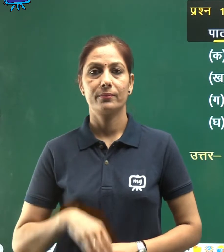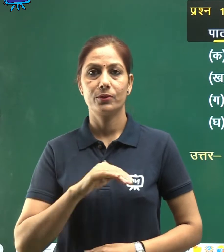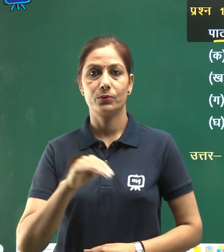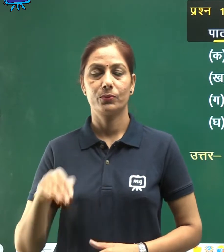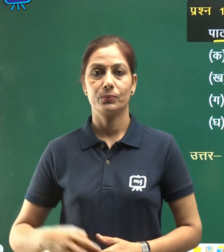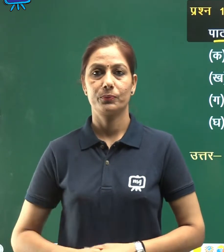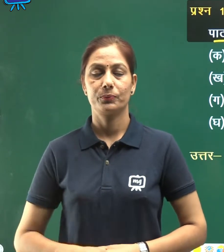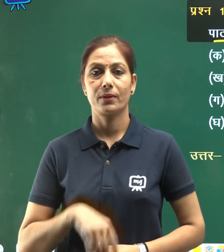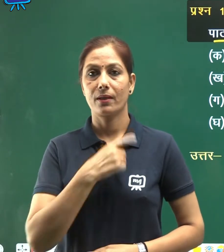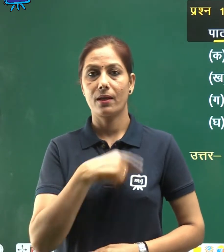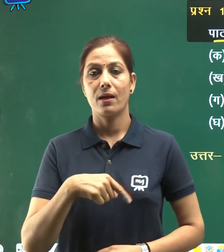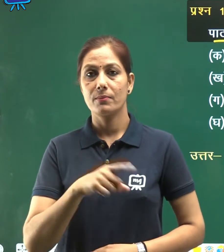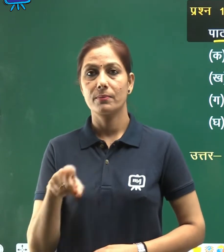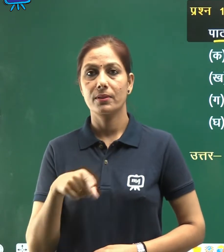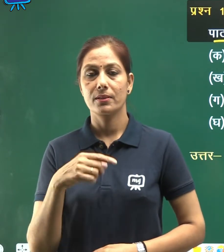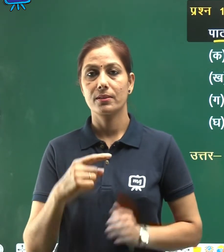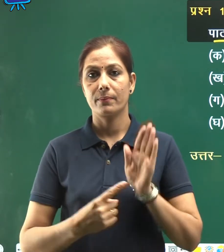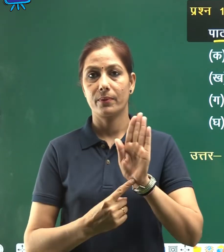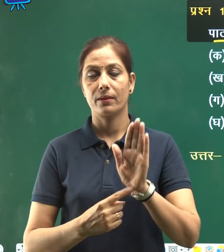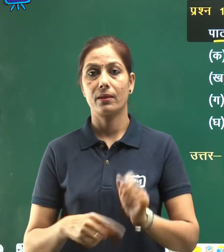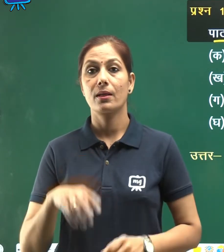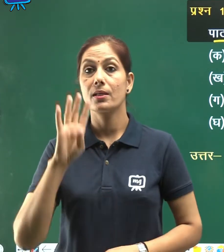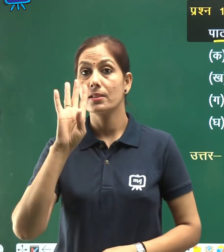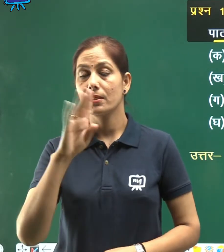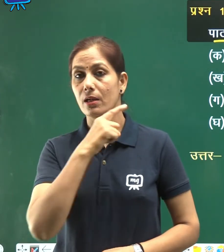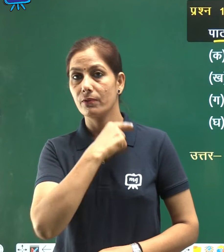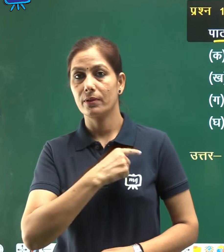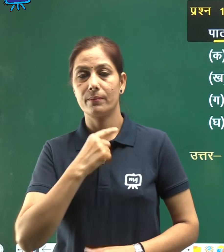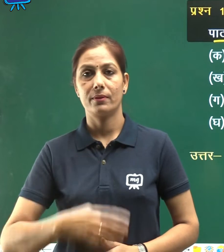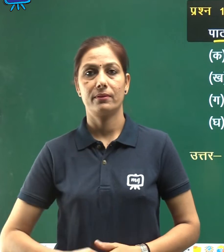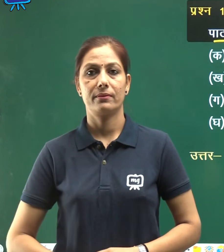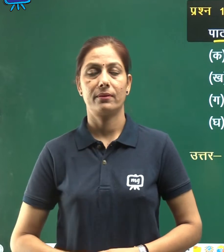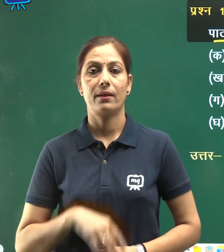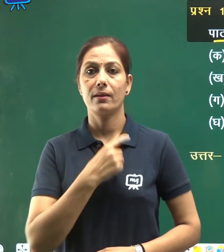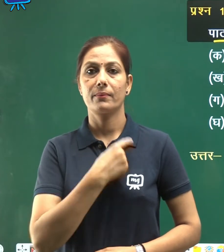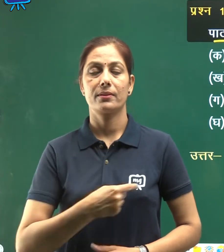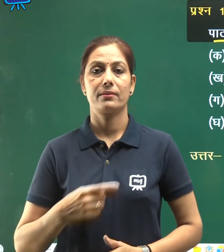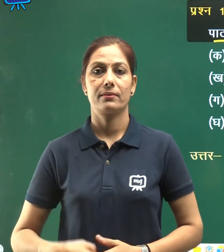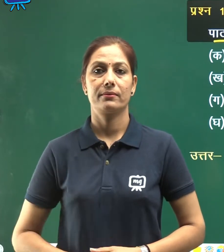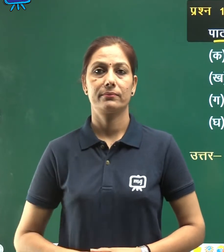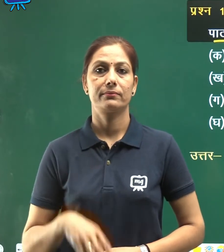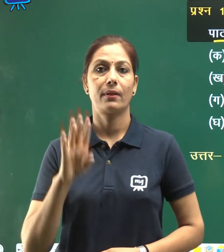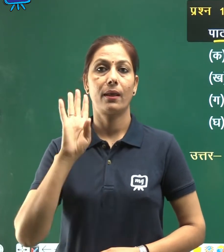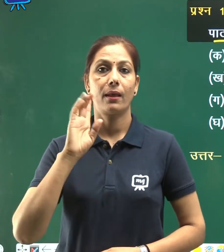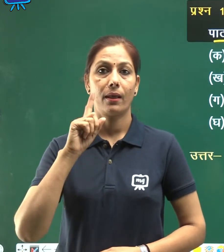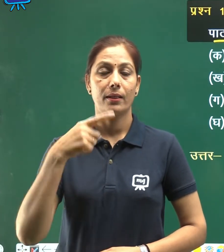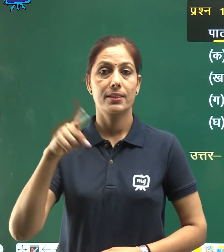बच्चों, यहां आपके सामने 4 विकल्प है। इनमें से एक